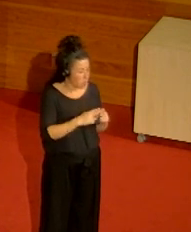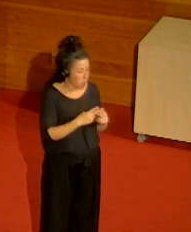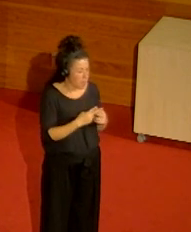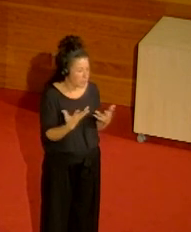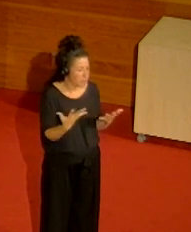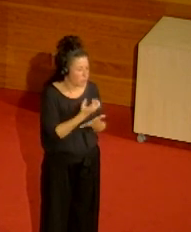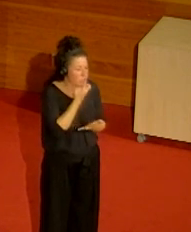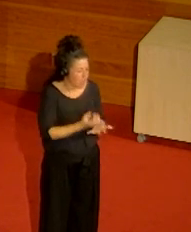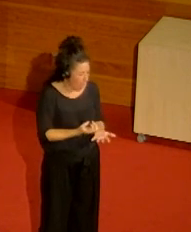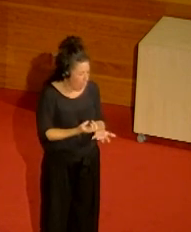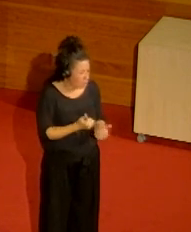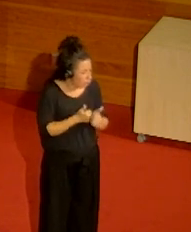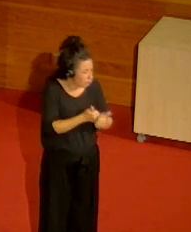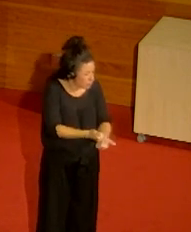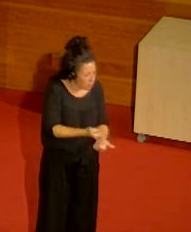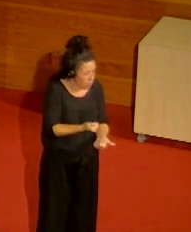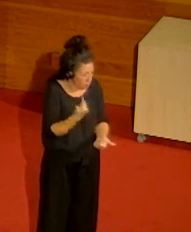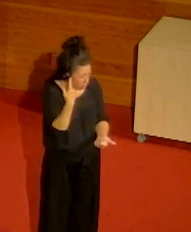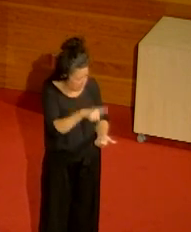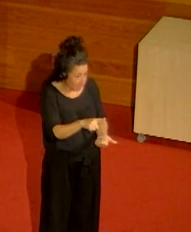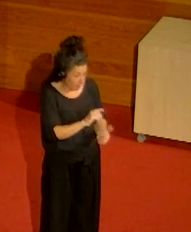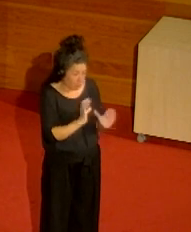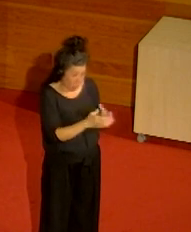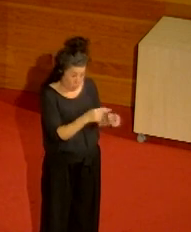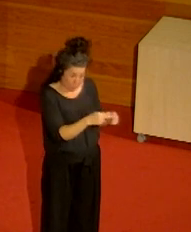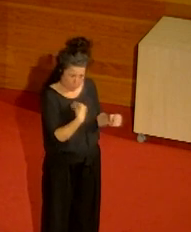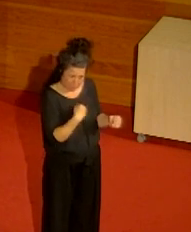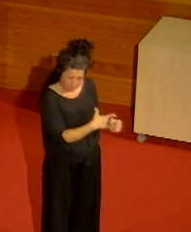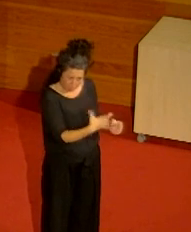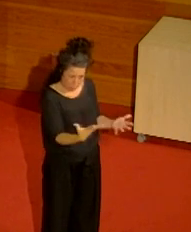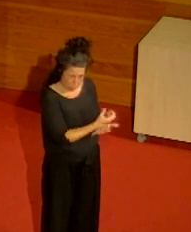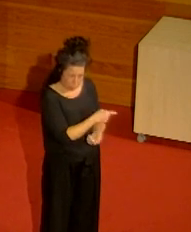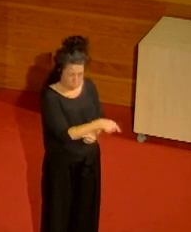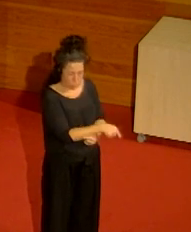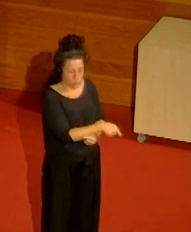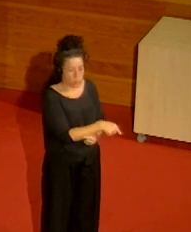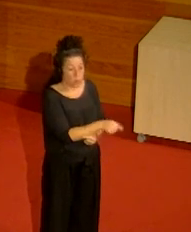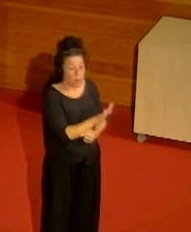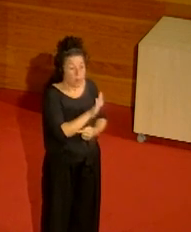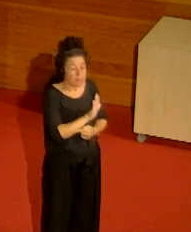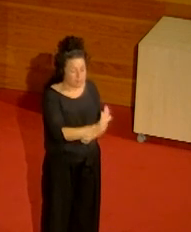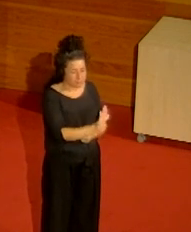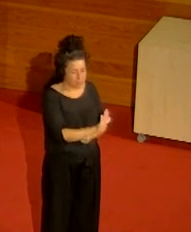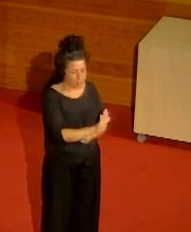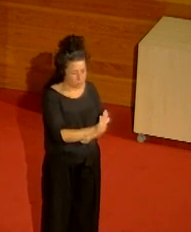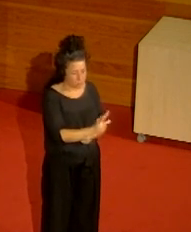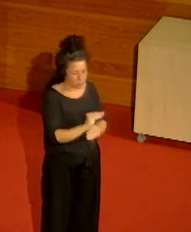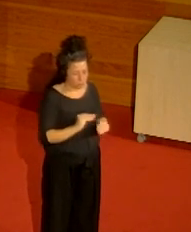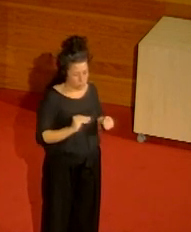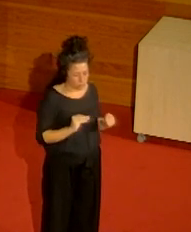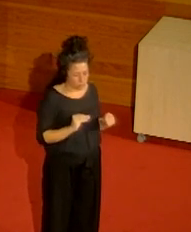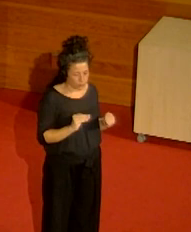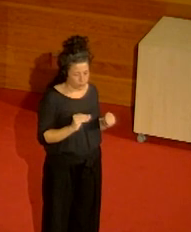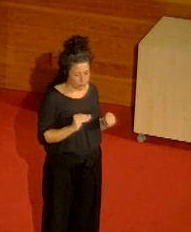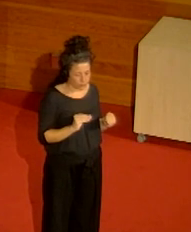israelí le suenan venían de ese partido sin embargo pues frente a esta visión de